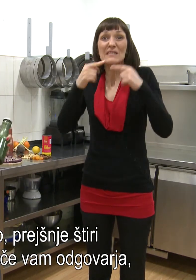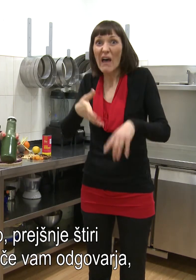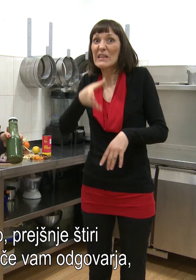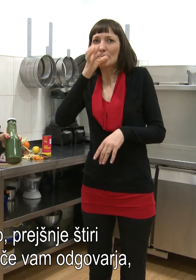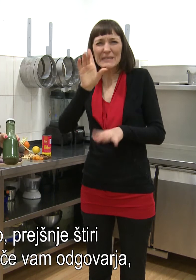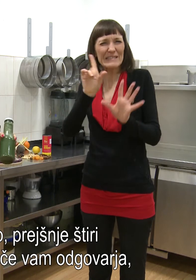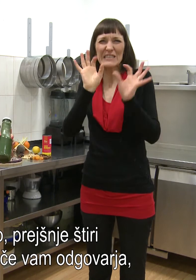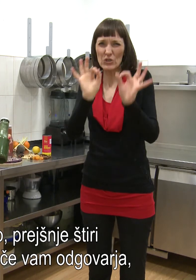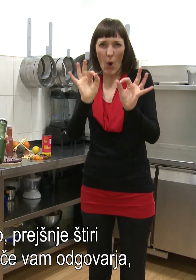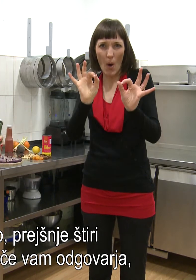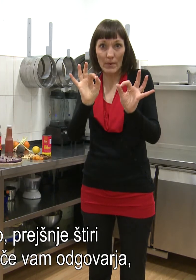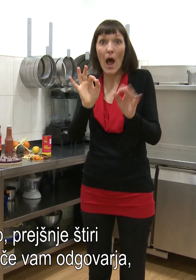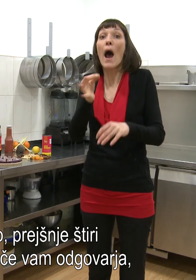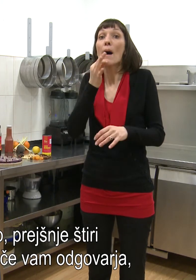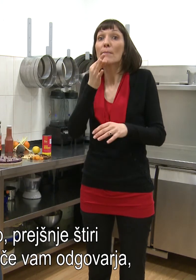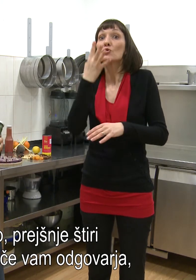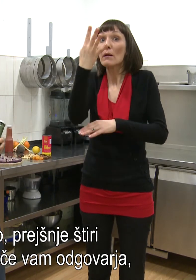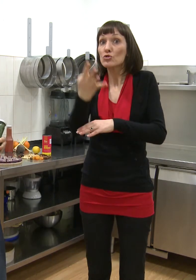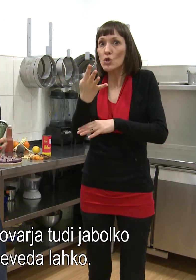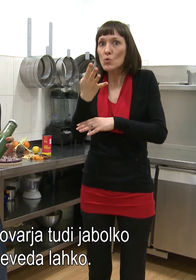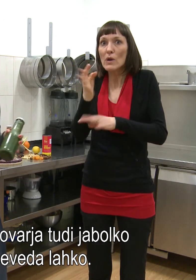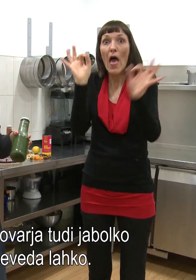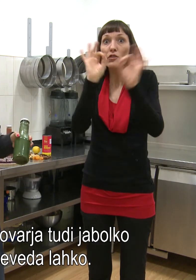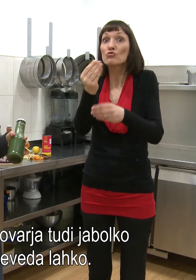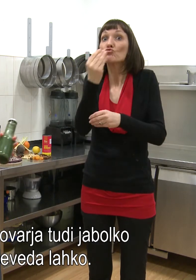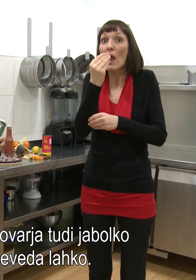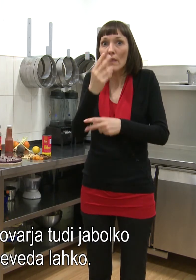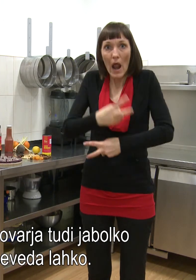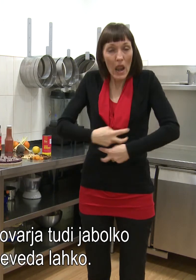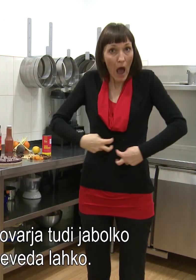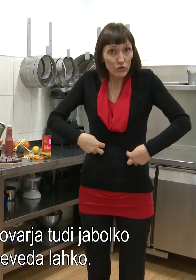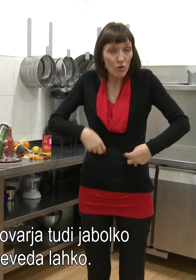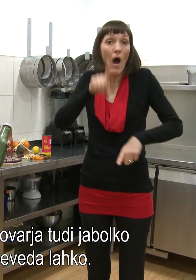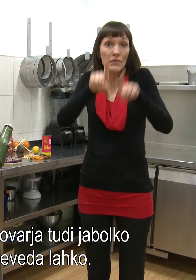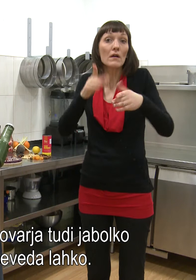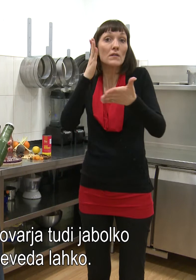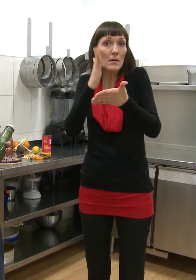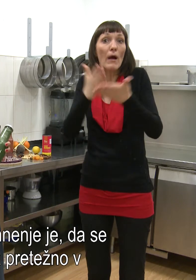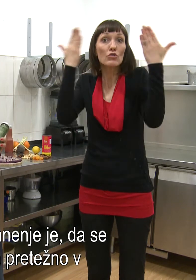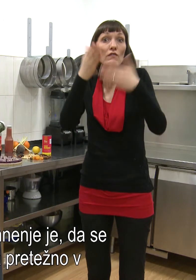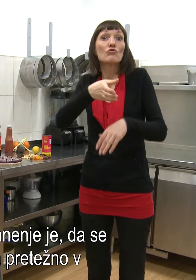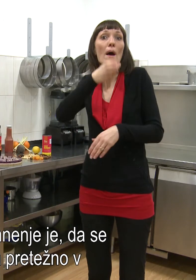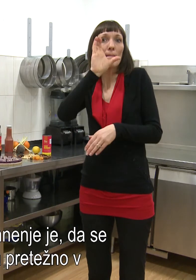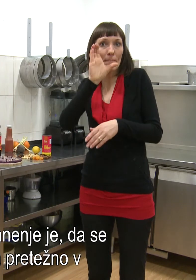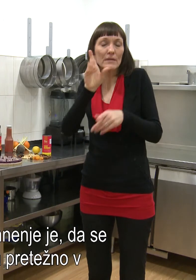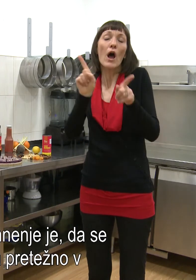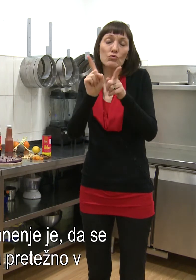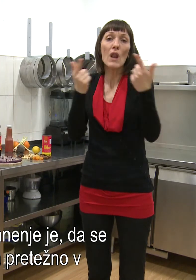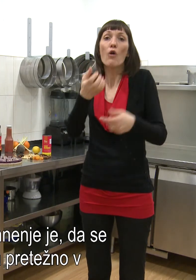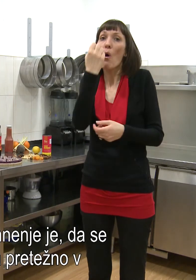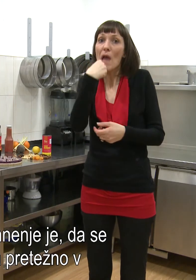mi recimo prej 4 ure nismo jedli in če vam odgovarja, nekaterim odgovarja tudi jabolko za večerjo, seveda lahko, ampak moje